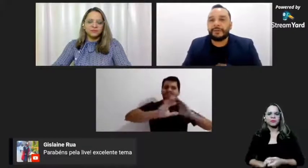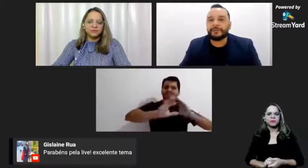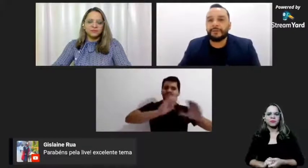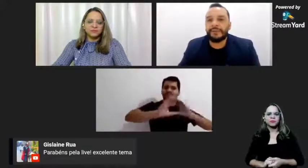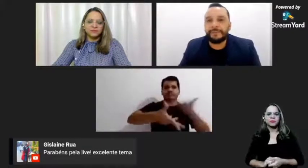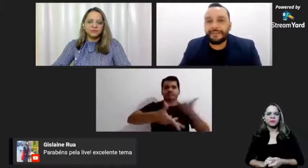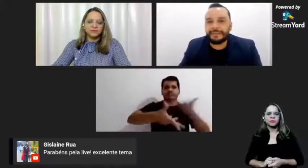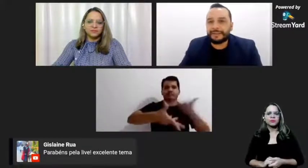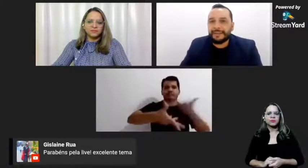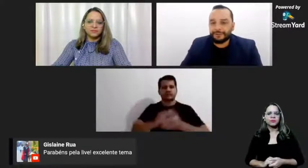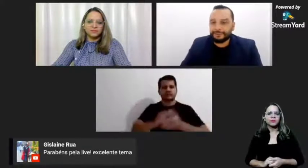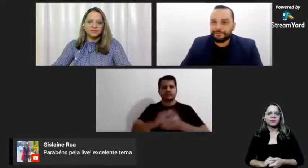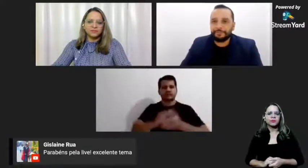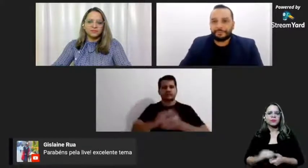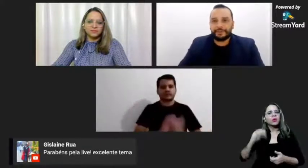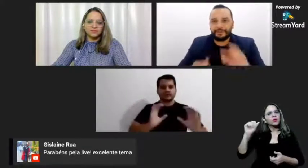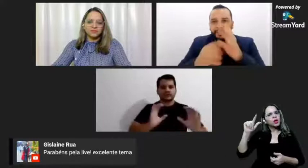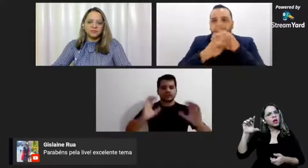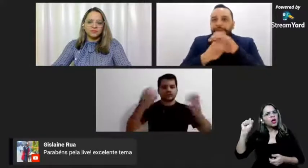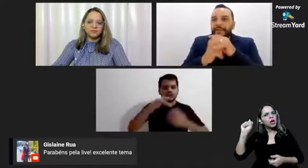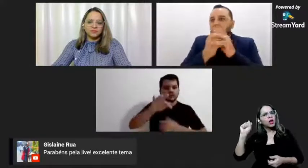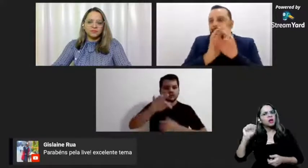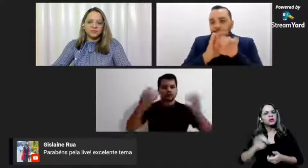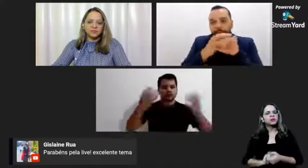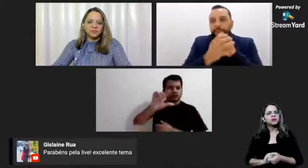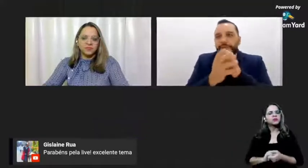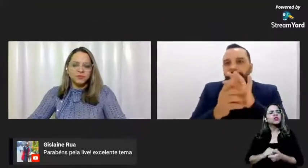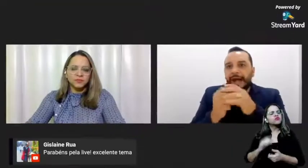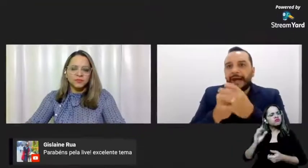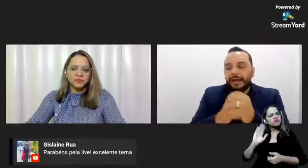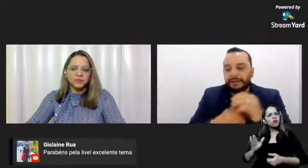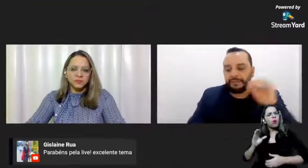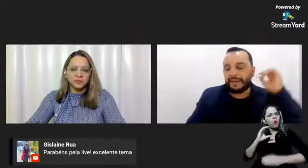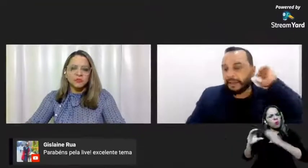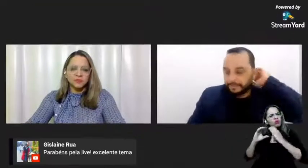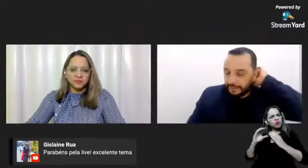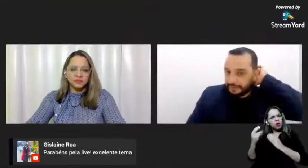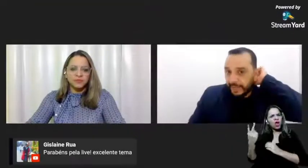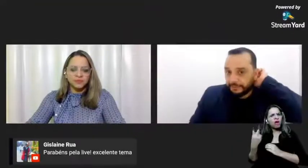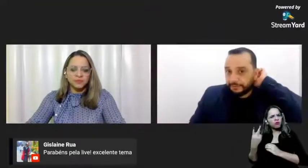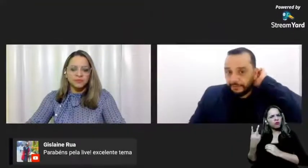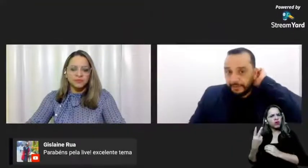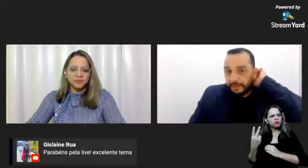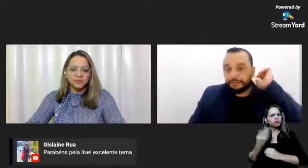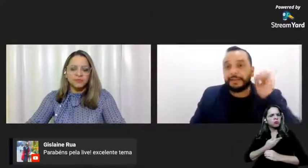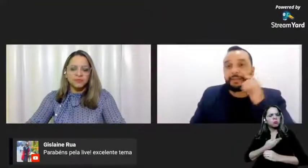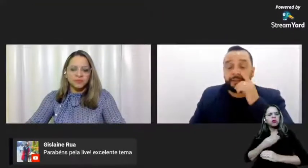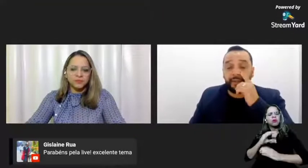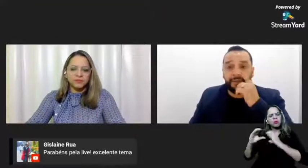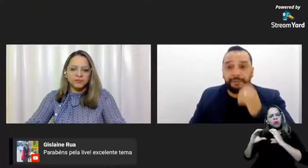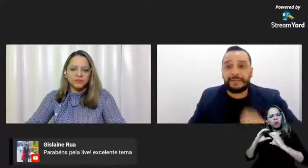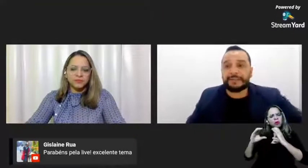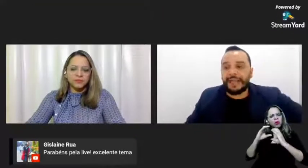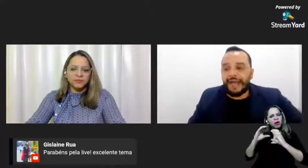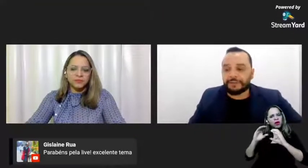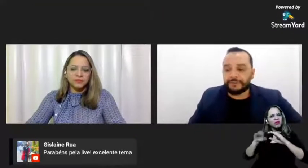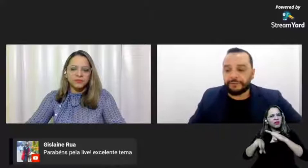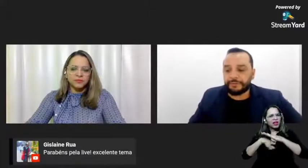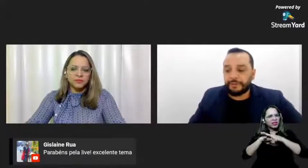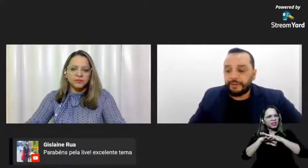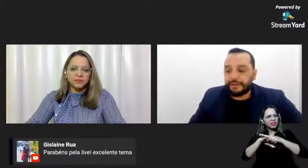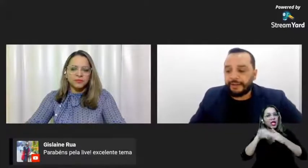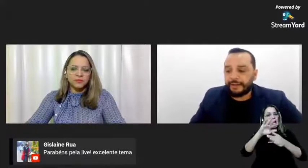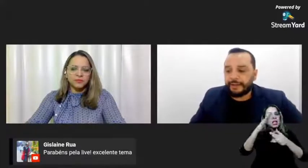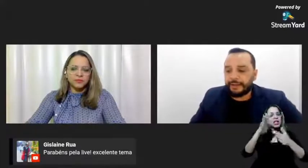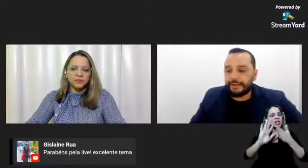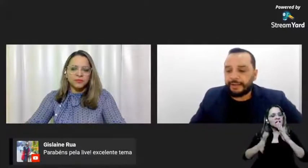fiz Libras tátil, já sabia me comunicar através da Libras tátil, mas eu achava a Libras